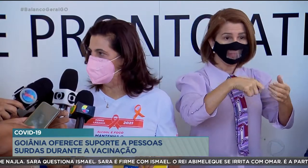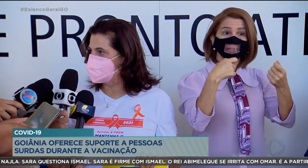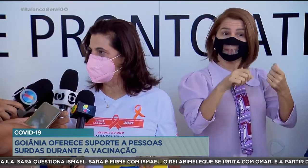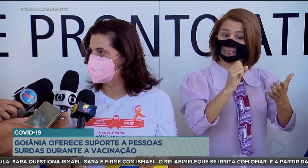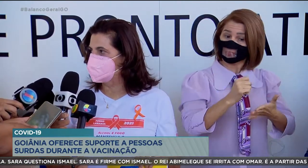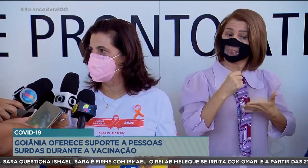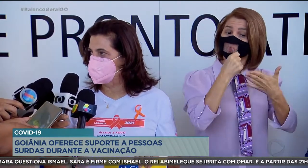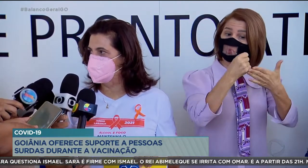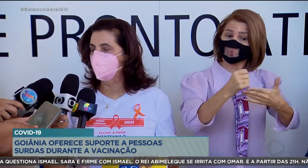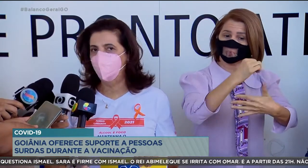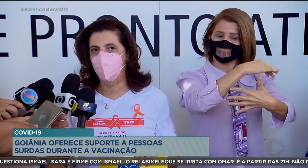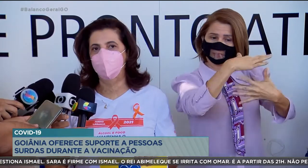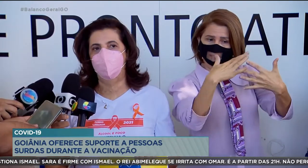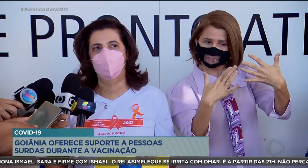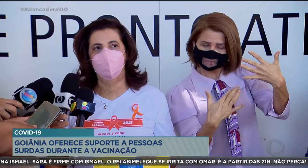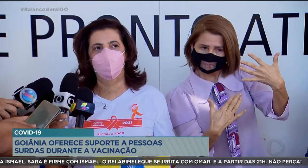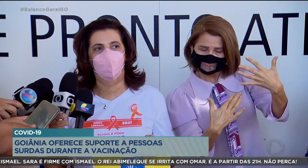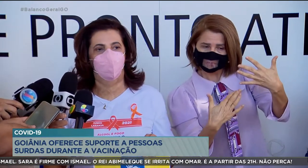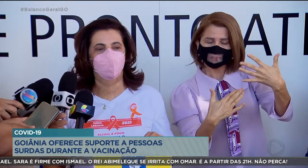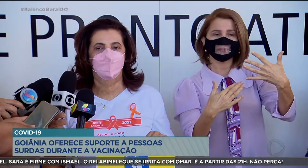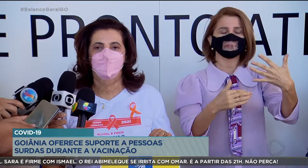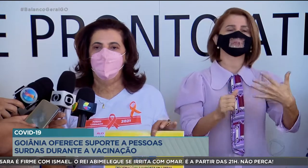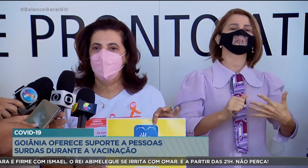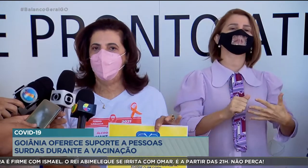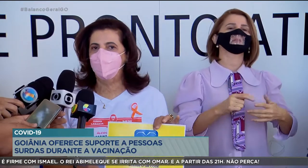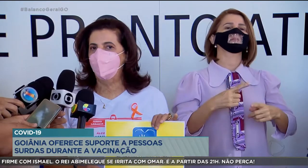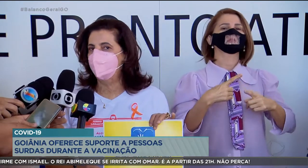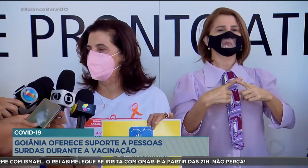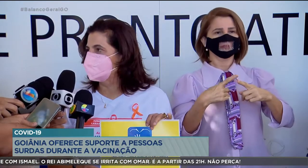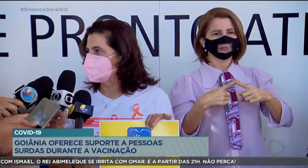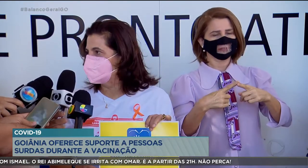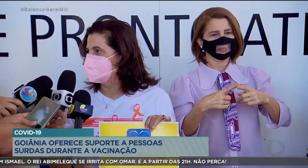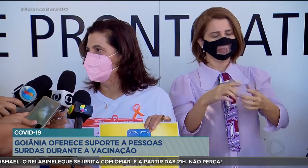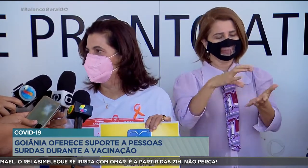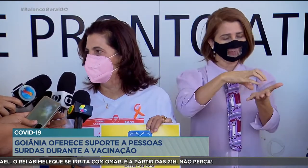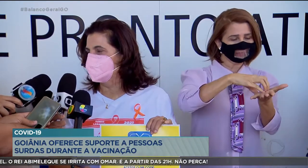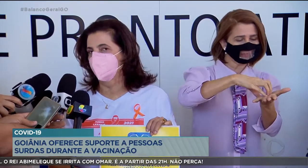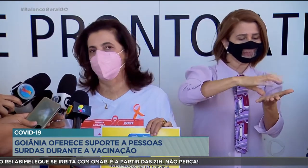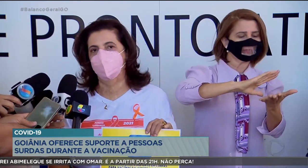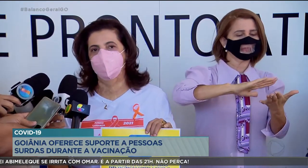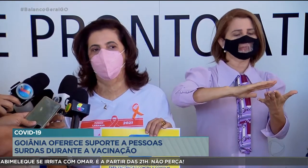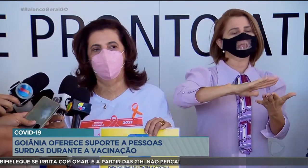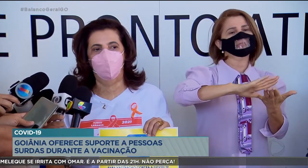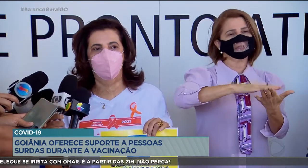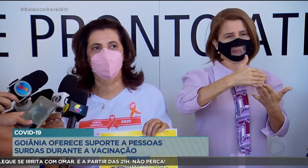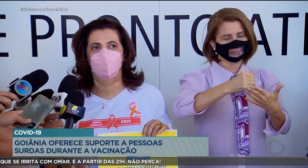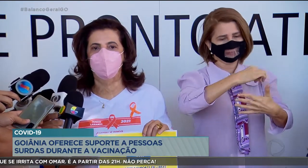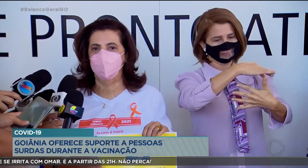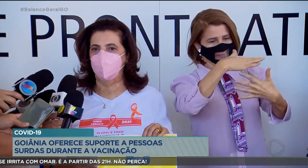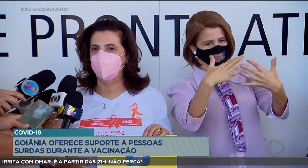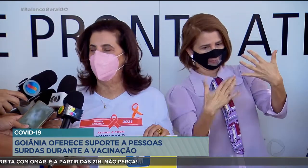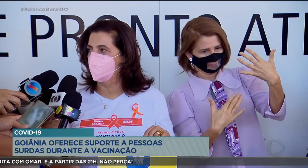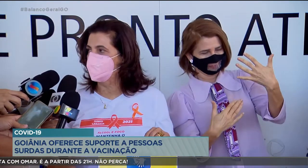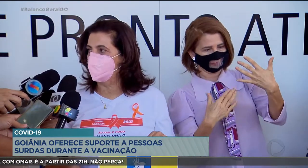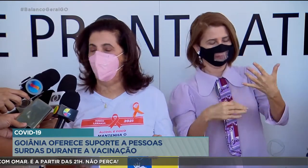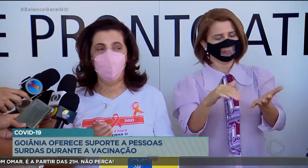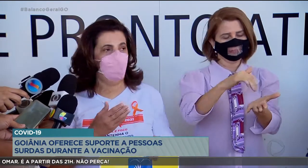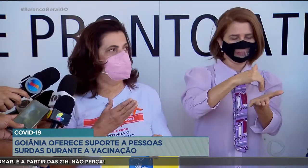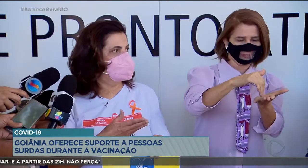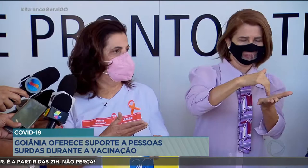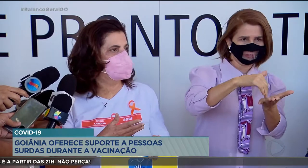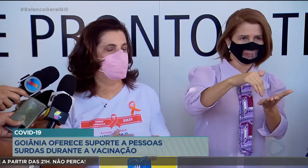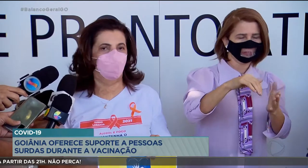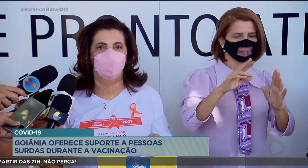em Libras, que é a nossa língua brasileira de sinais. E através da Central de Libras, da Secretaria Municipal de Direitos Humanos,